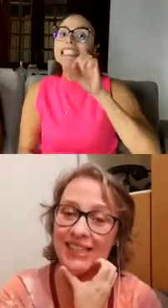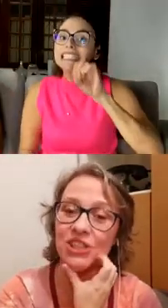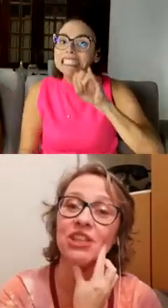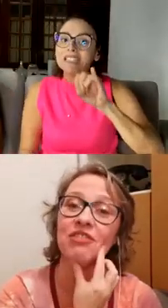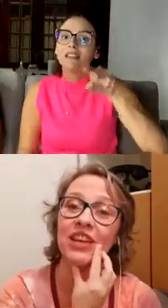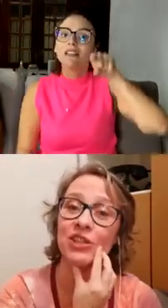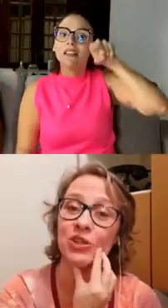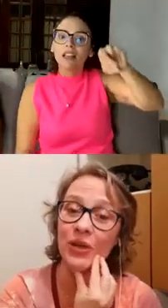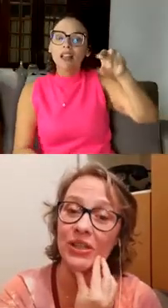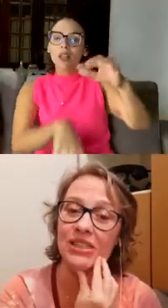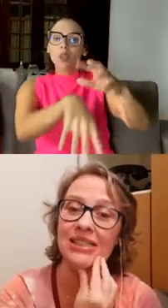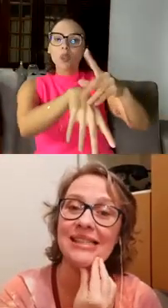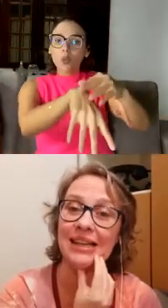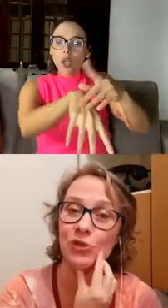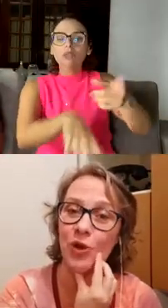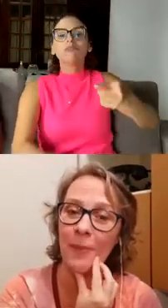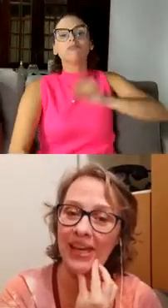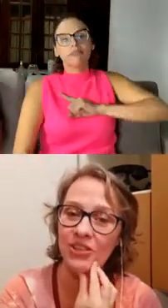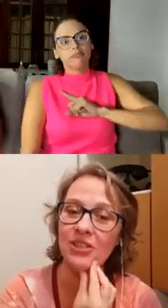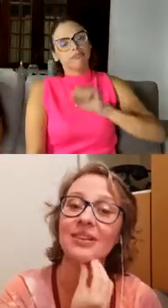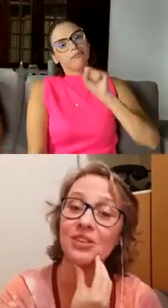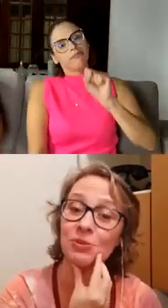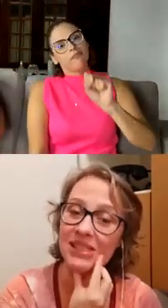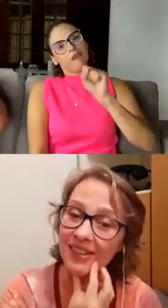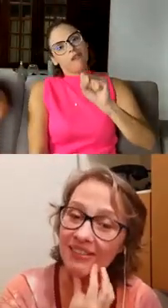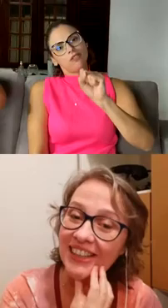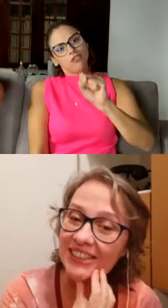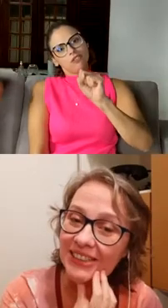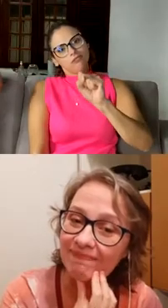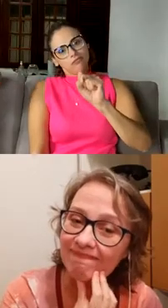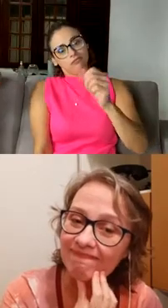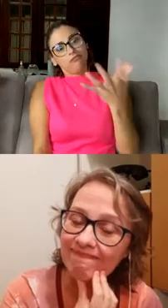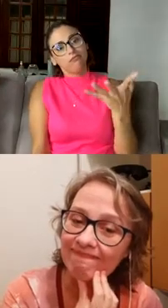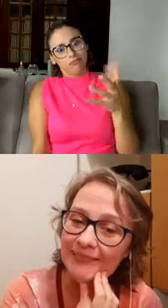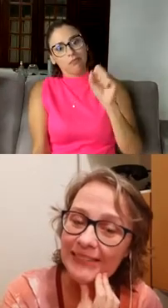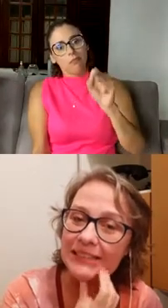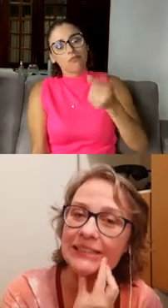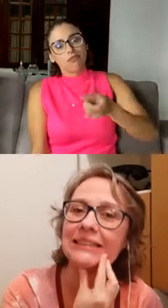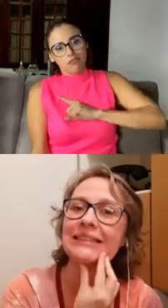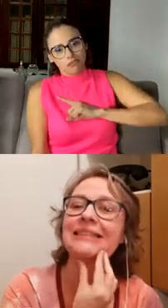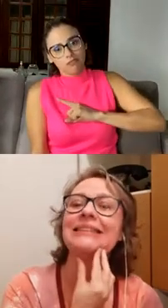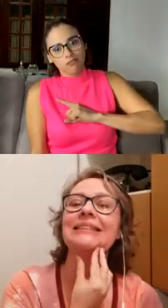protegem de infecções sexualmente transmissíveis.